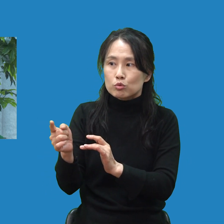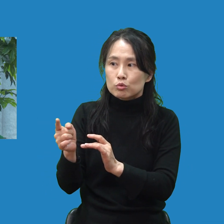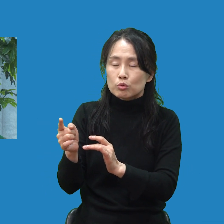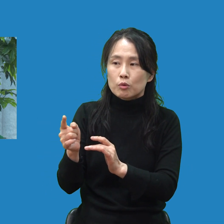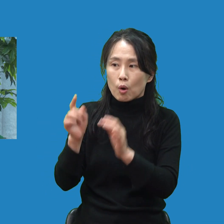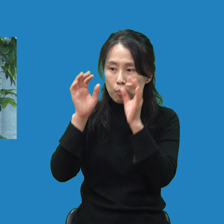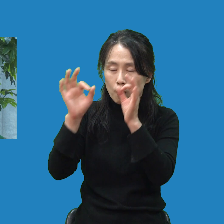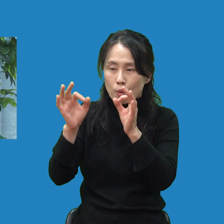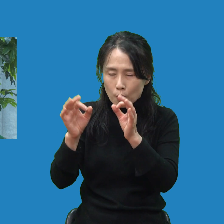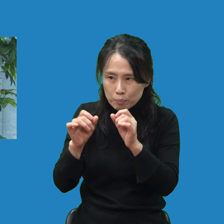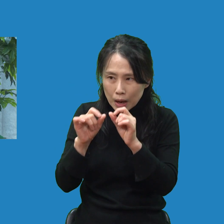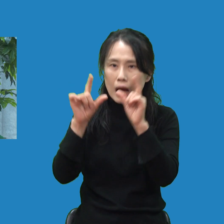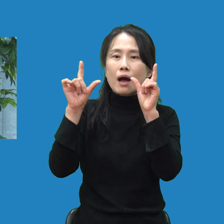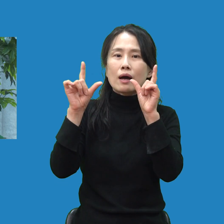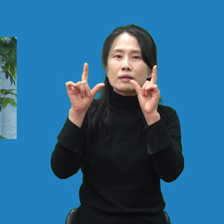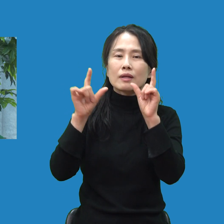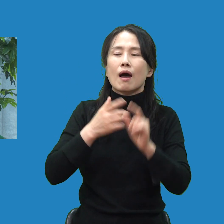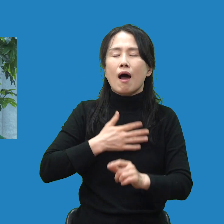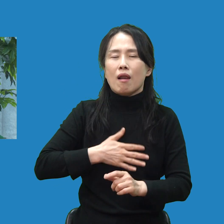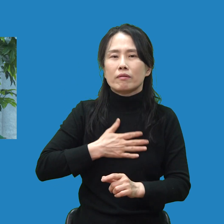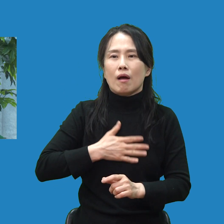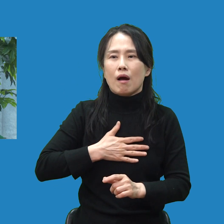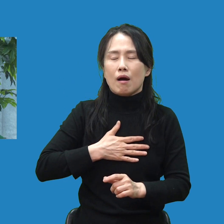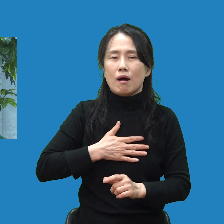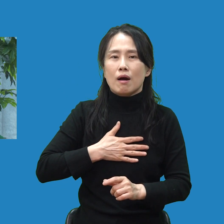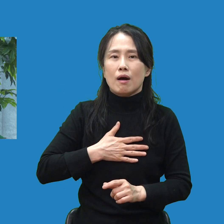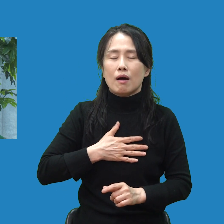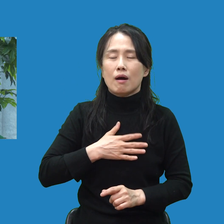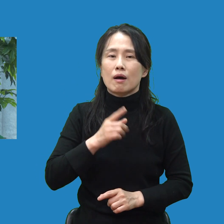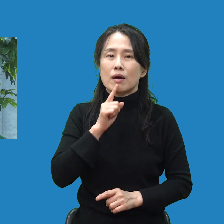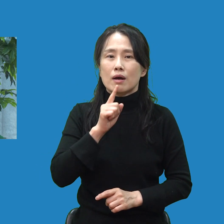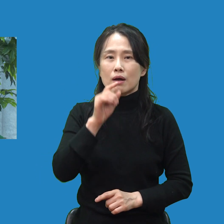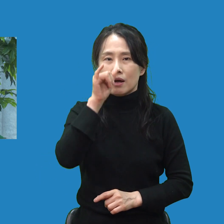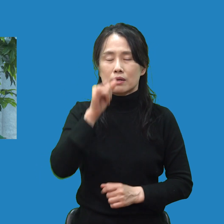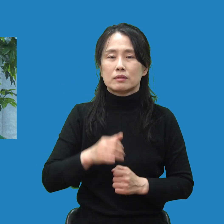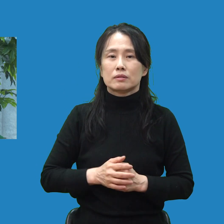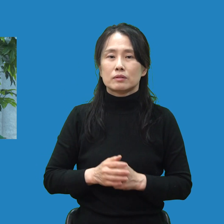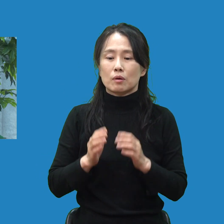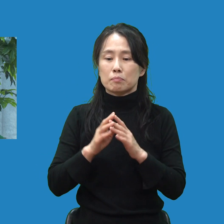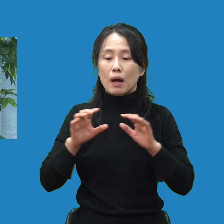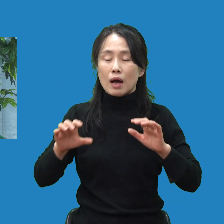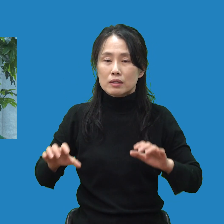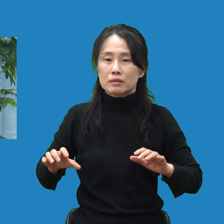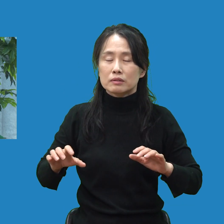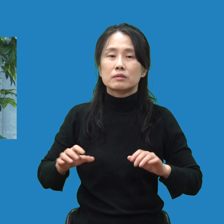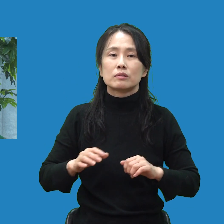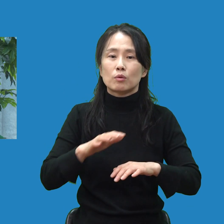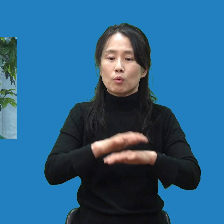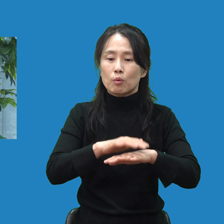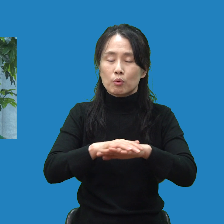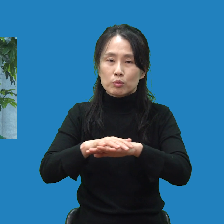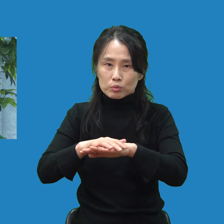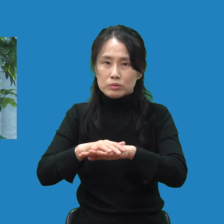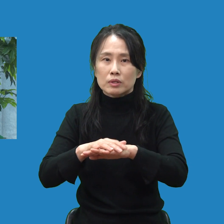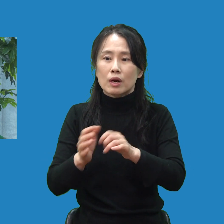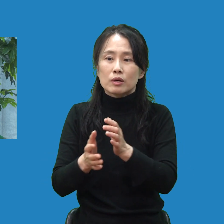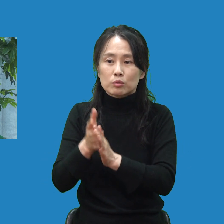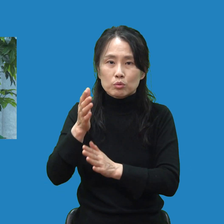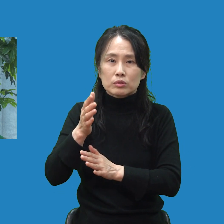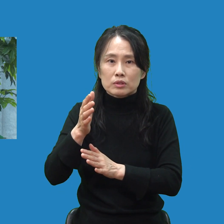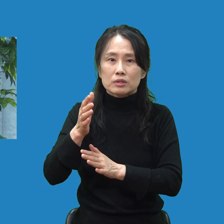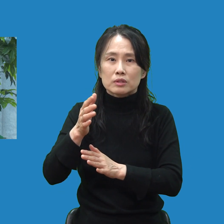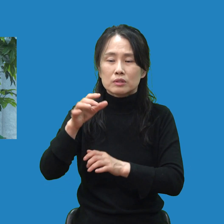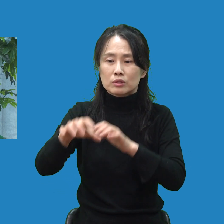알았다 이렇게 증언하고 있어요. 그래서 마을로, 농장으로, 도시로 막 두루